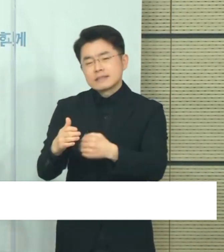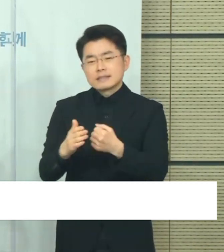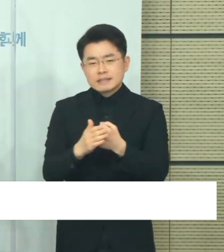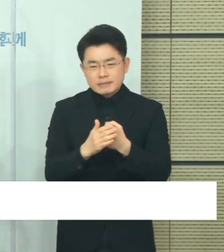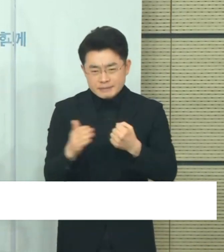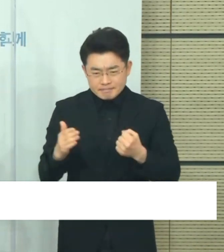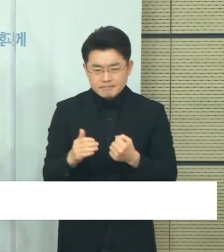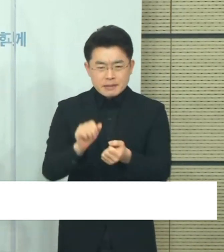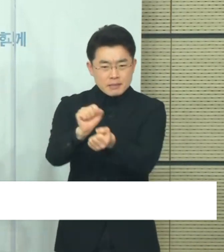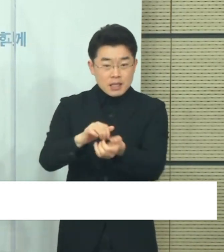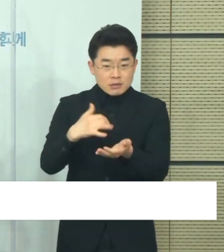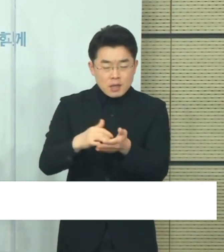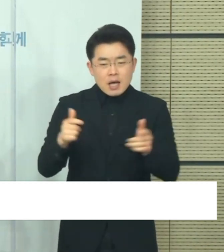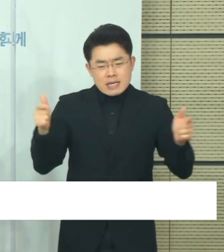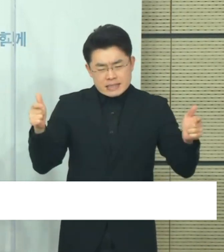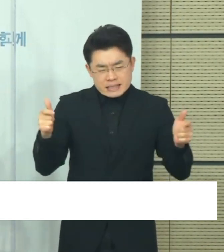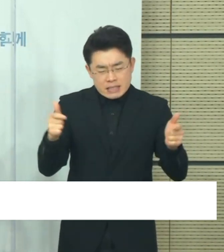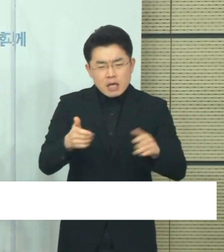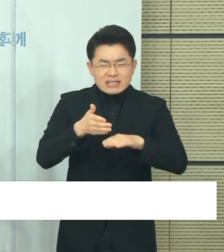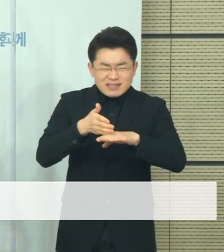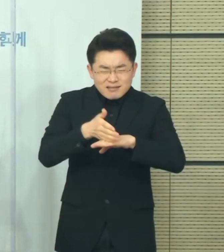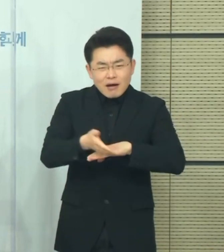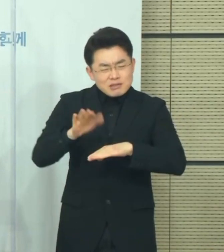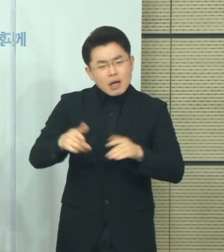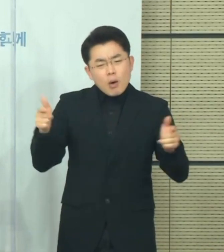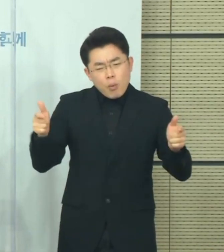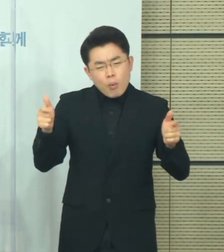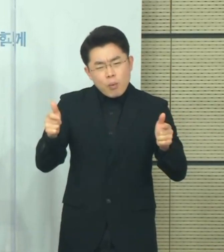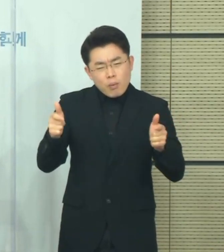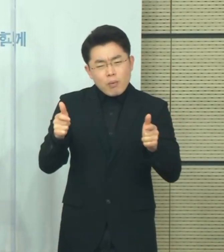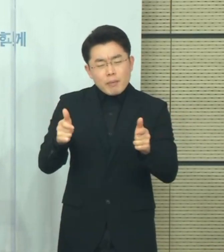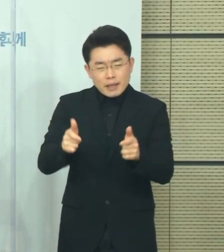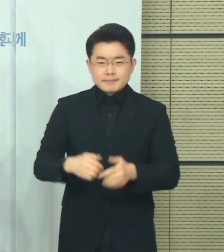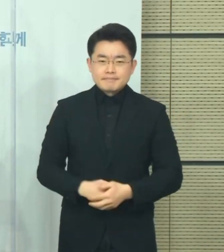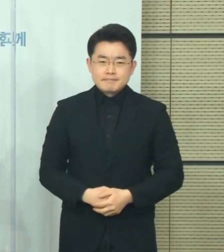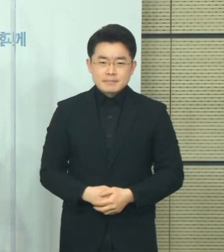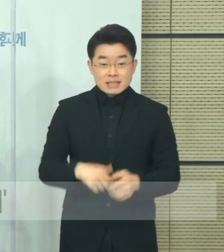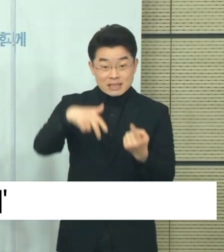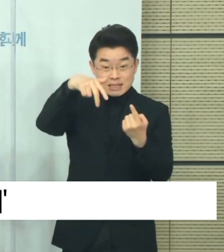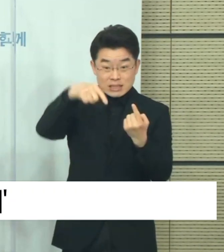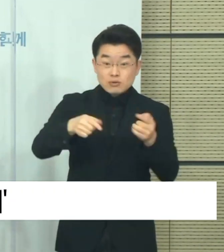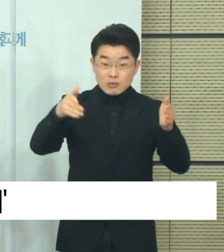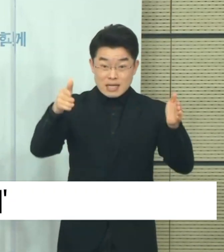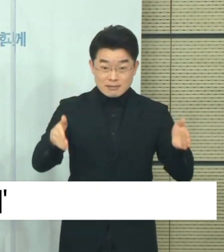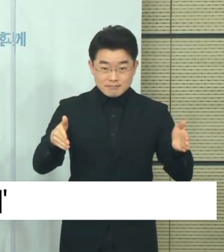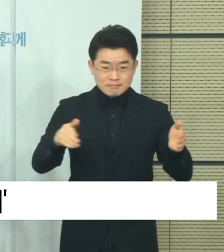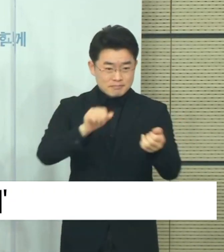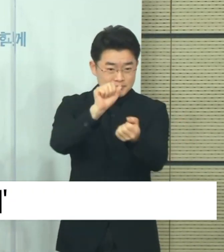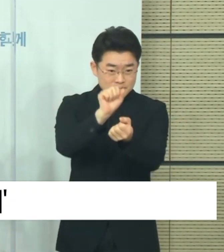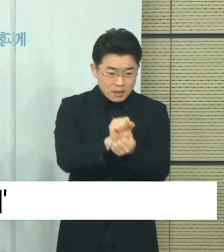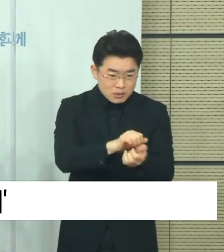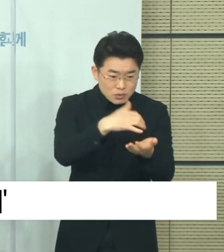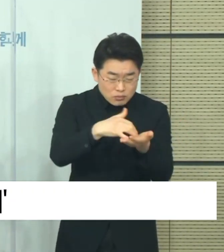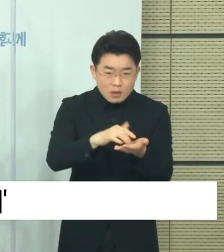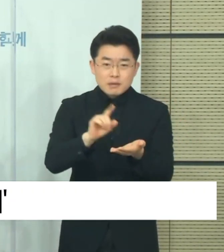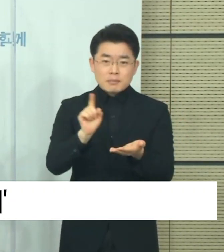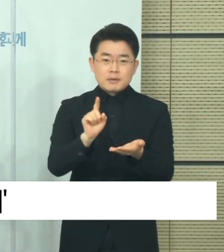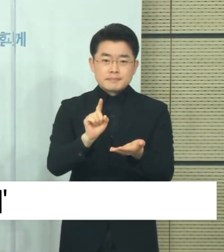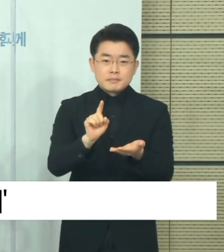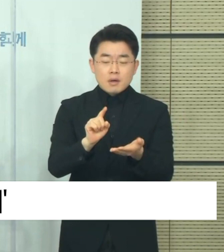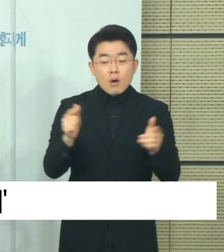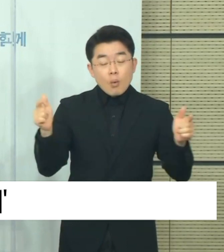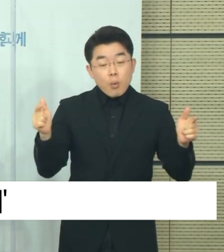효과가 나타나고 있습니다 최근 1주간 국내 발생 환자수는 또한